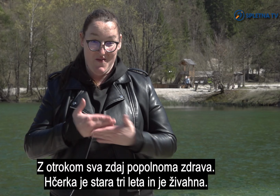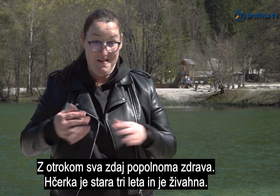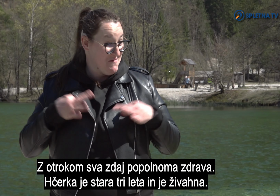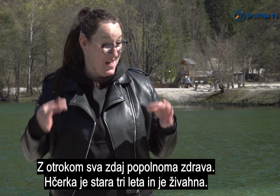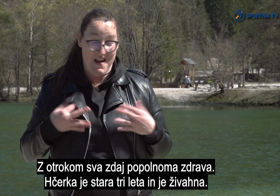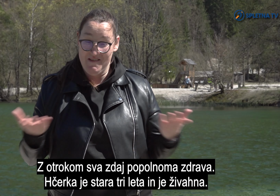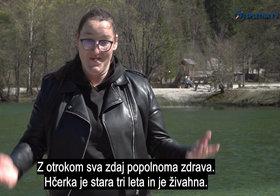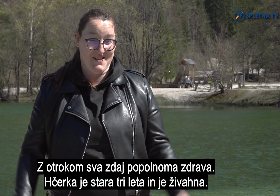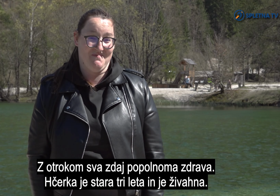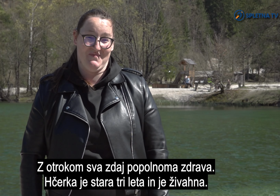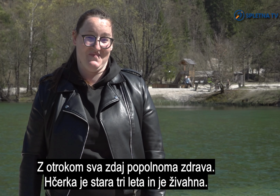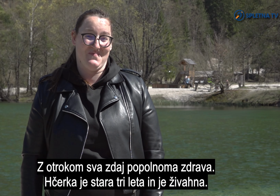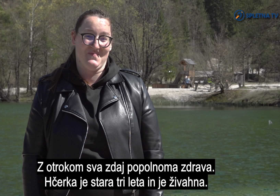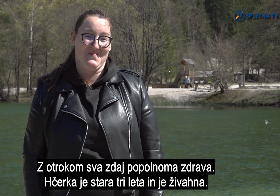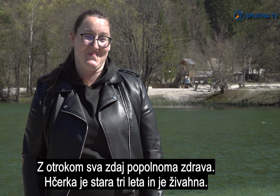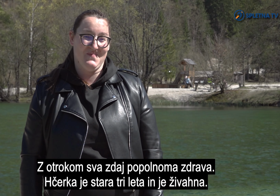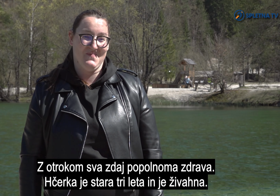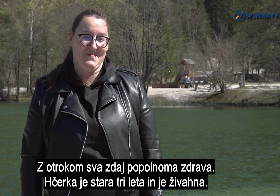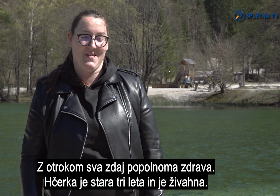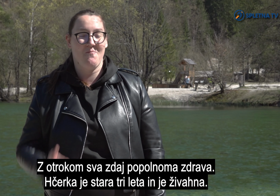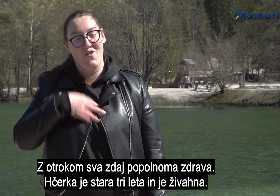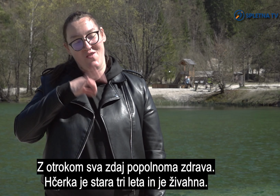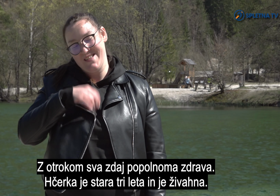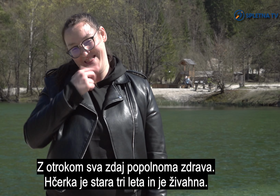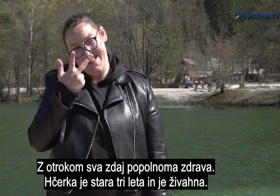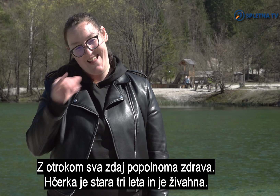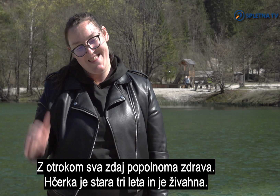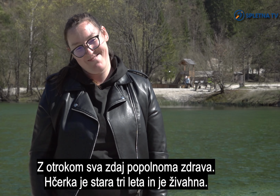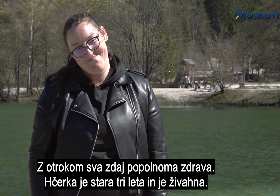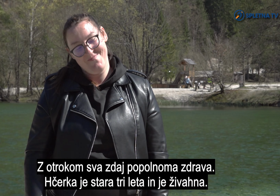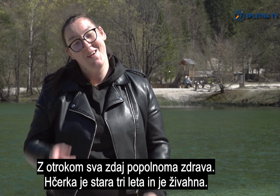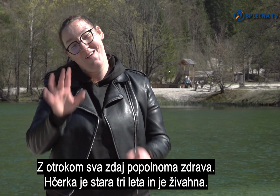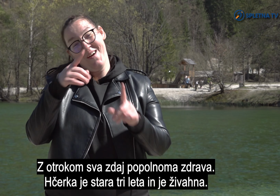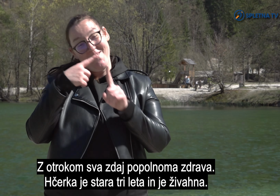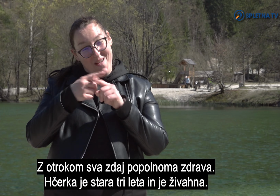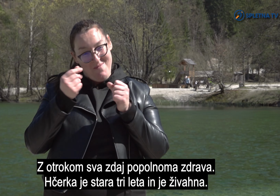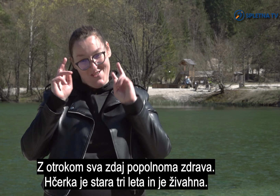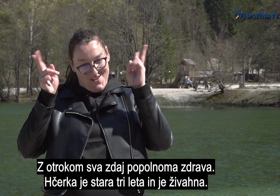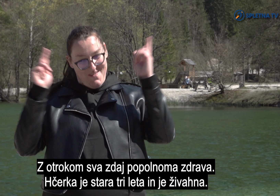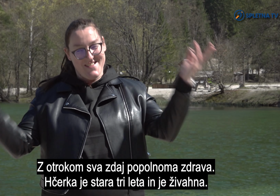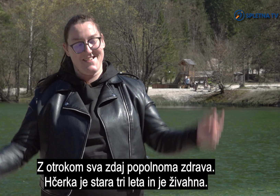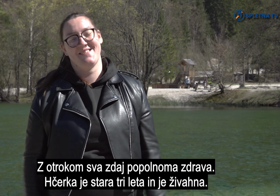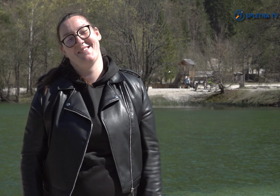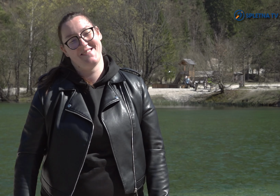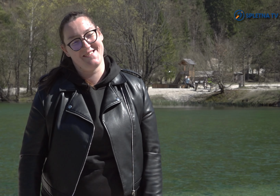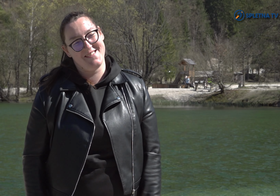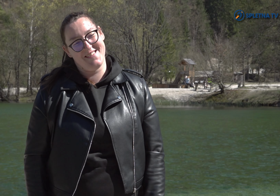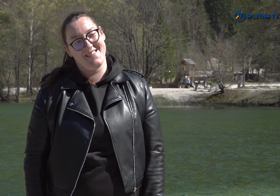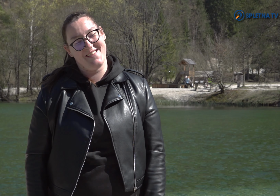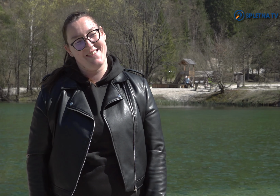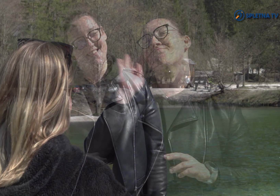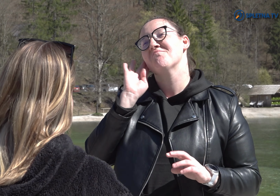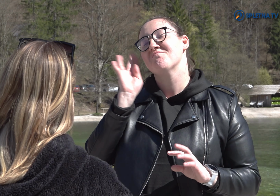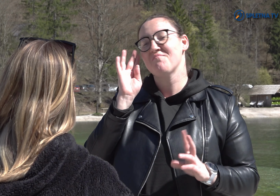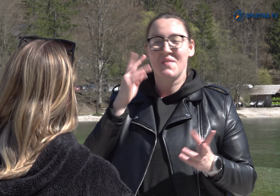Z otrokom sva zdaj popolnoma zdrava. Hčerka je stara 3 leta in je živahna.